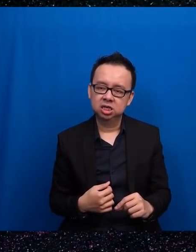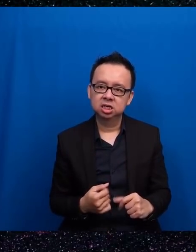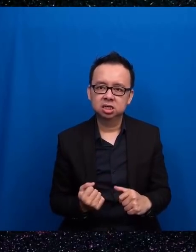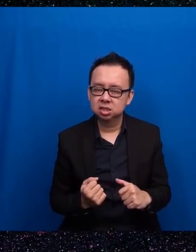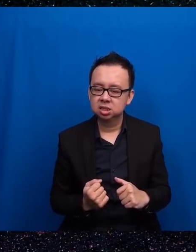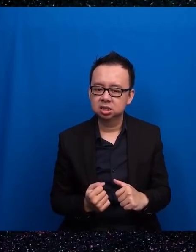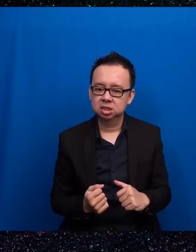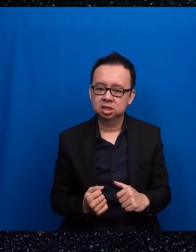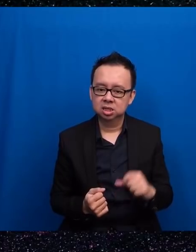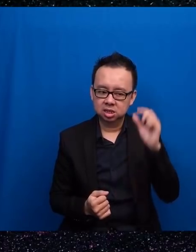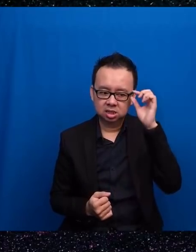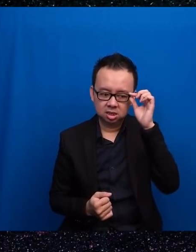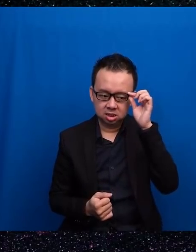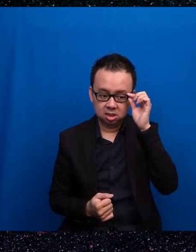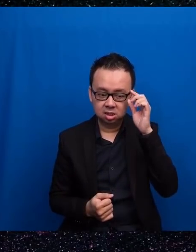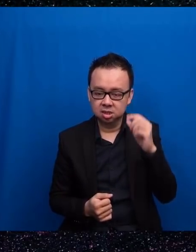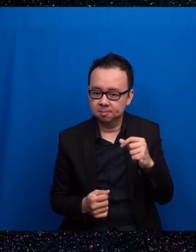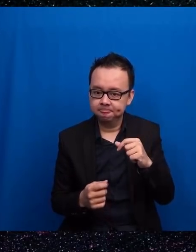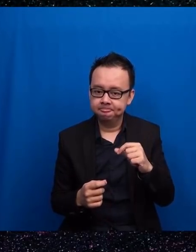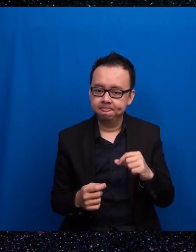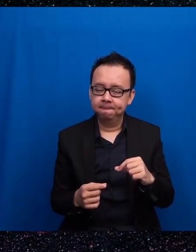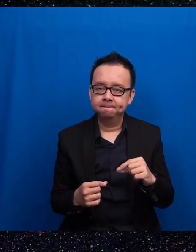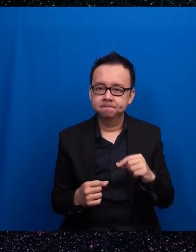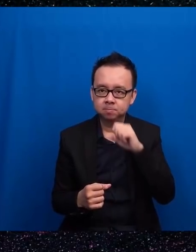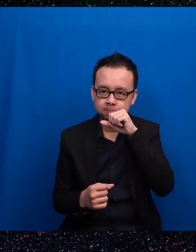sifatnya disengaja, atau sabat